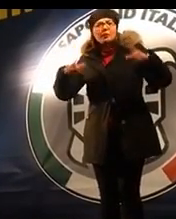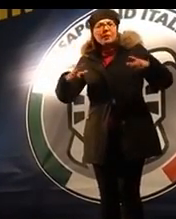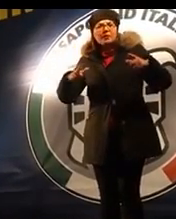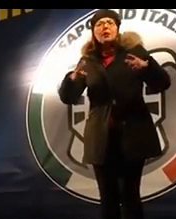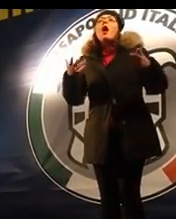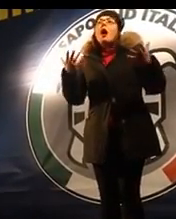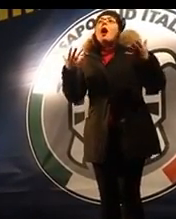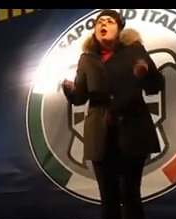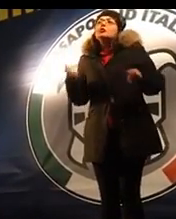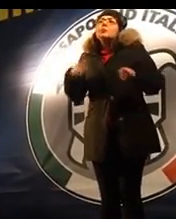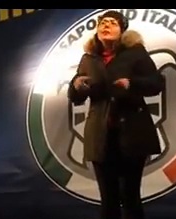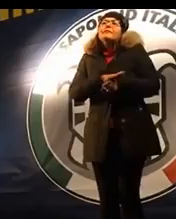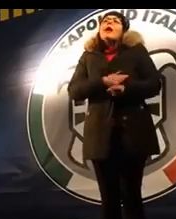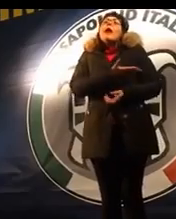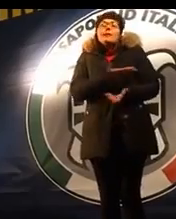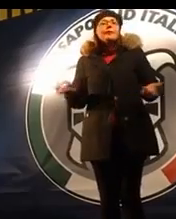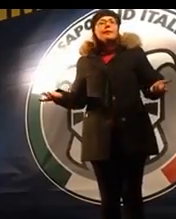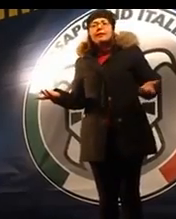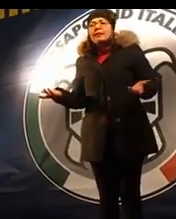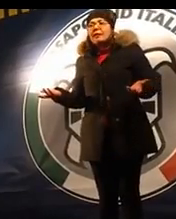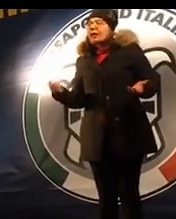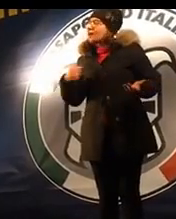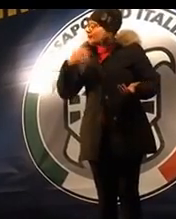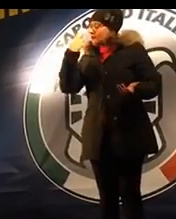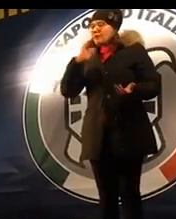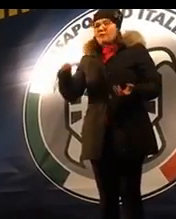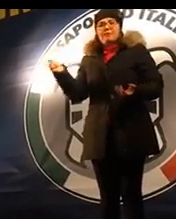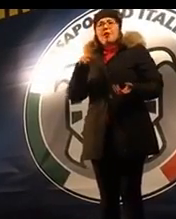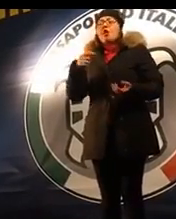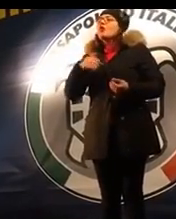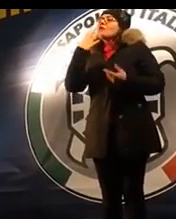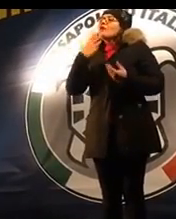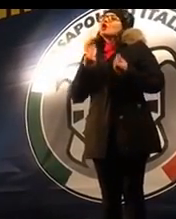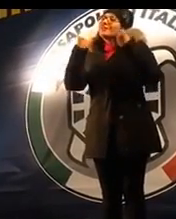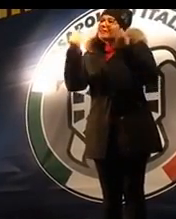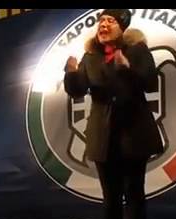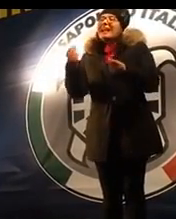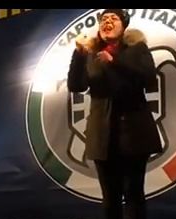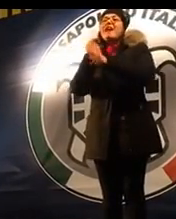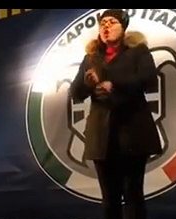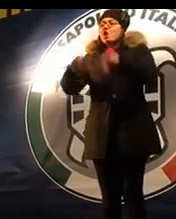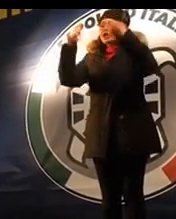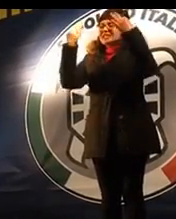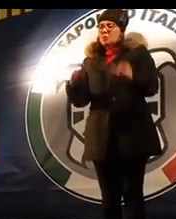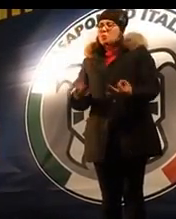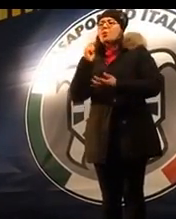inammissibile. Noi dobbiamo creare lavoro stabile, sicuro e ben pagato.